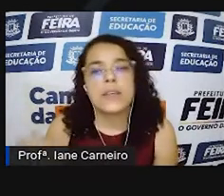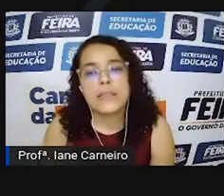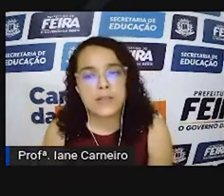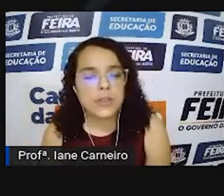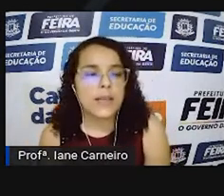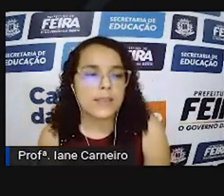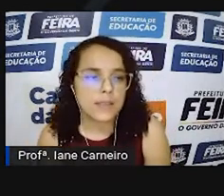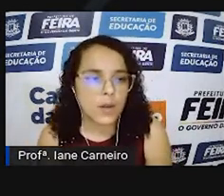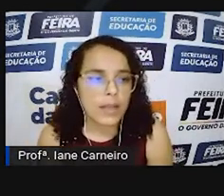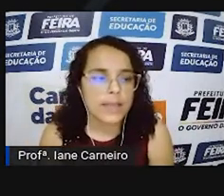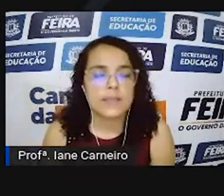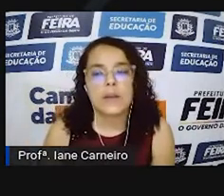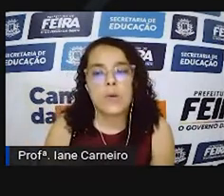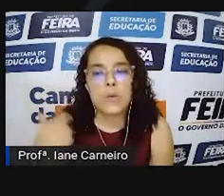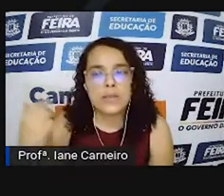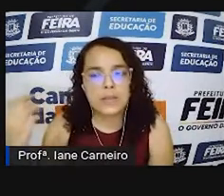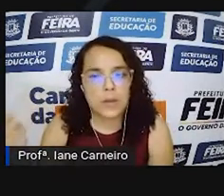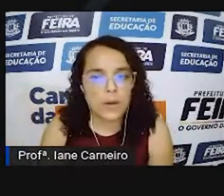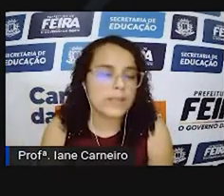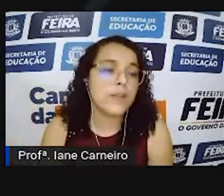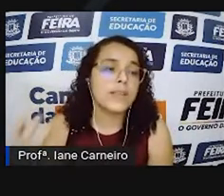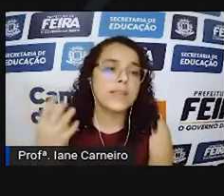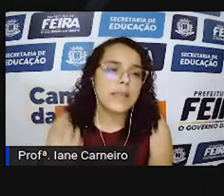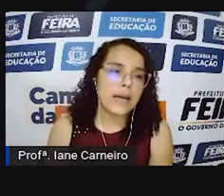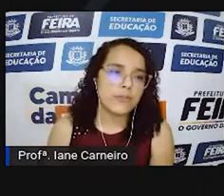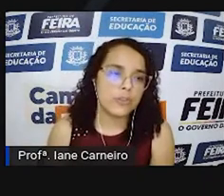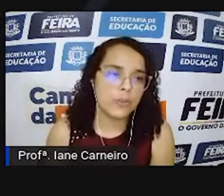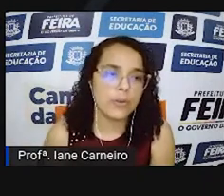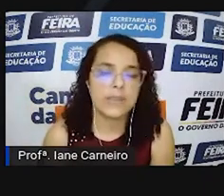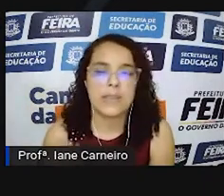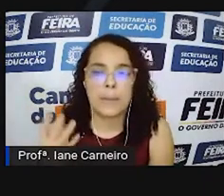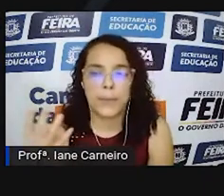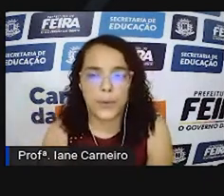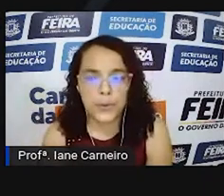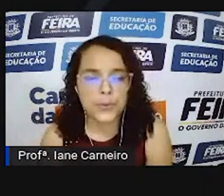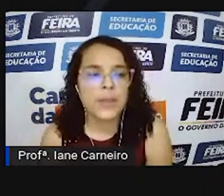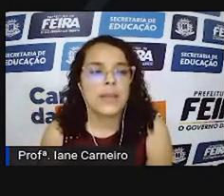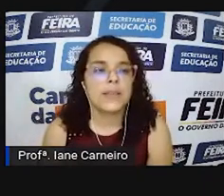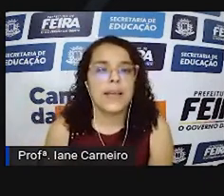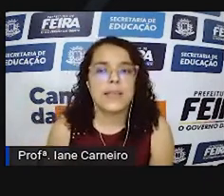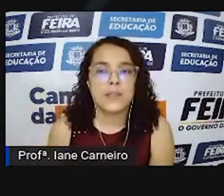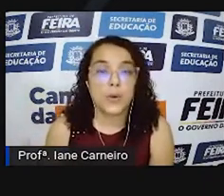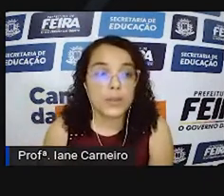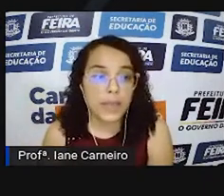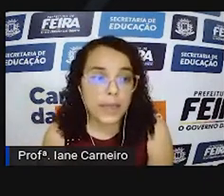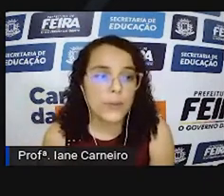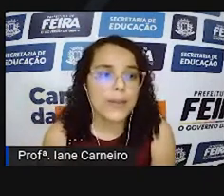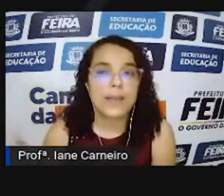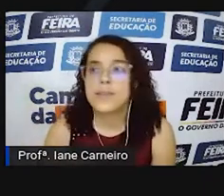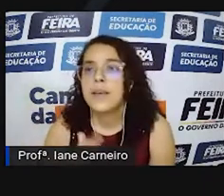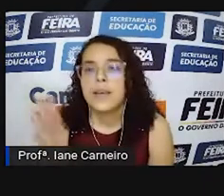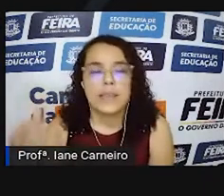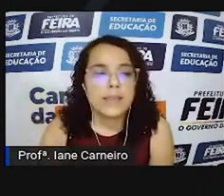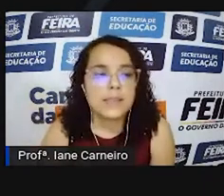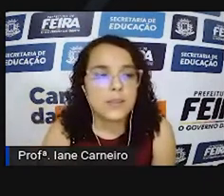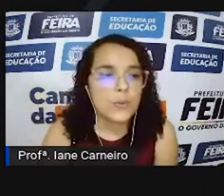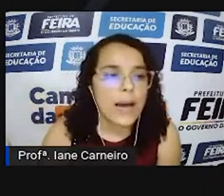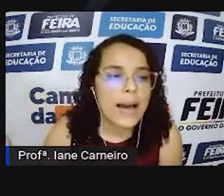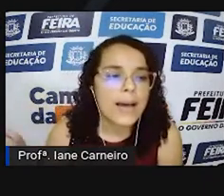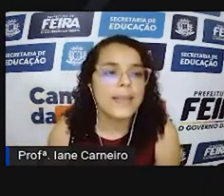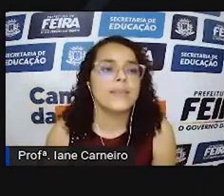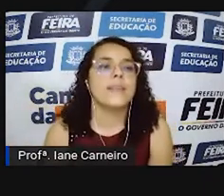solicitação das unidades escolares. Então, algumas escolas solicitaram de nós esse apoio, né, esse roteiro, para elas, né,